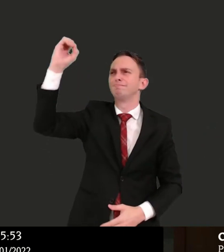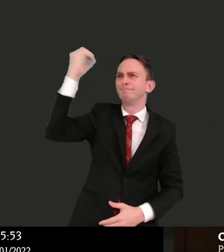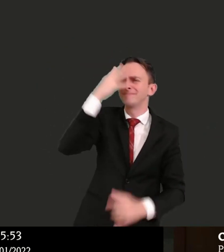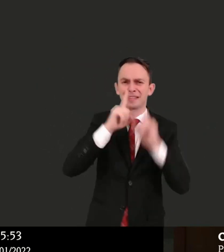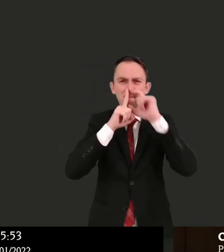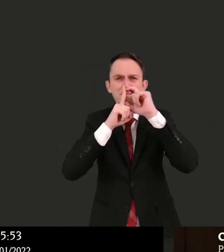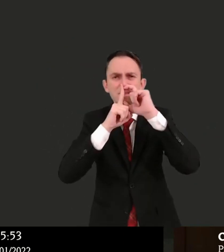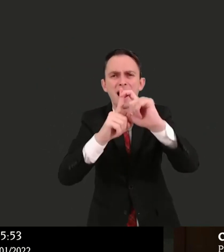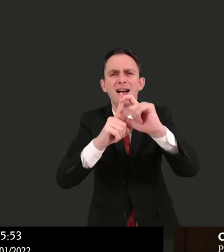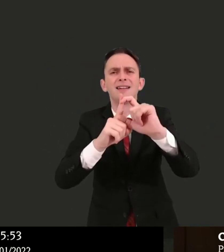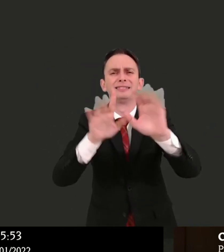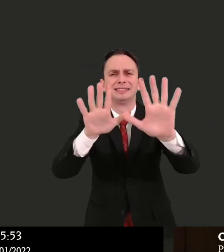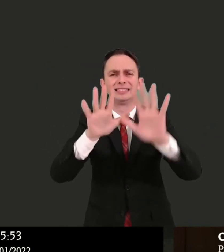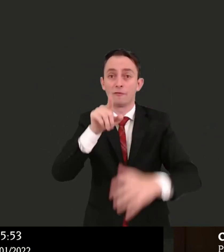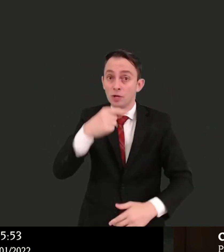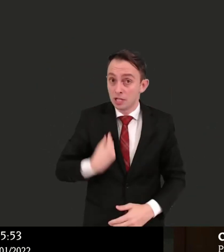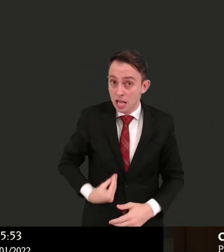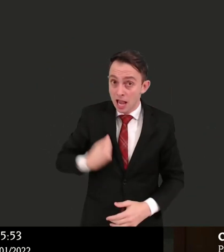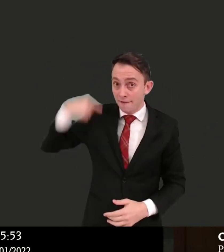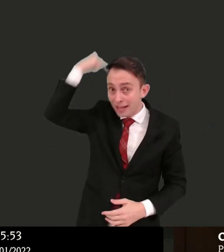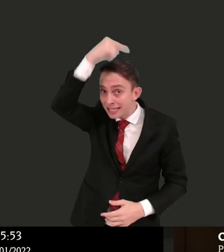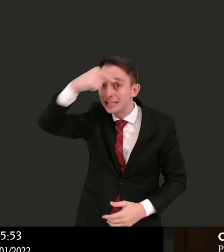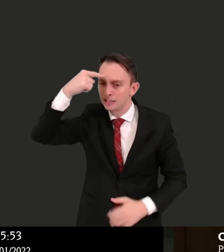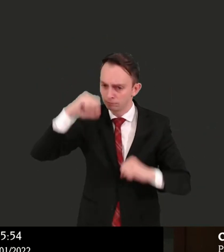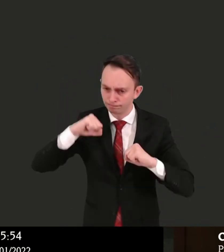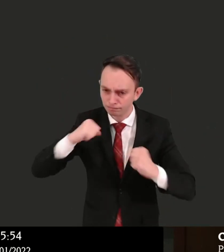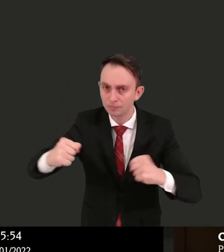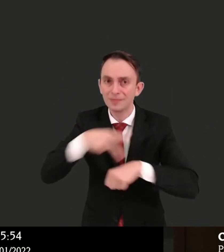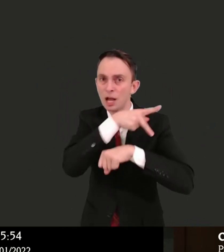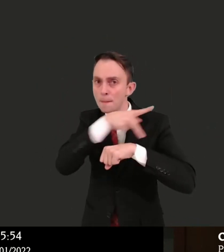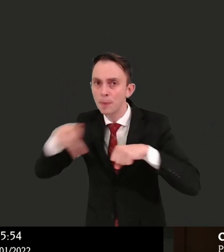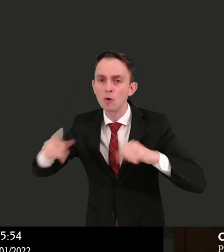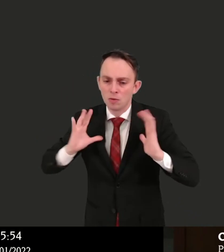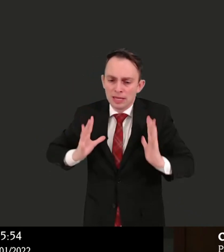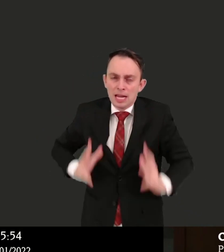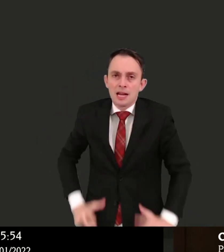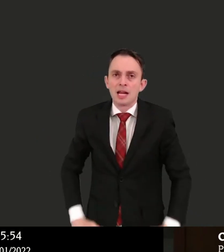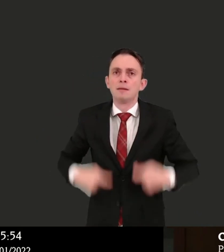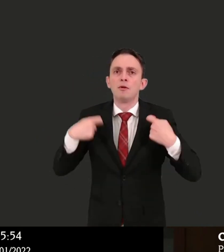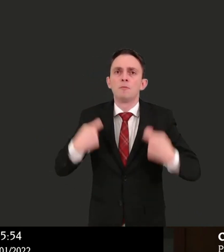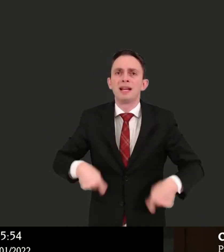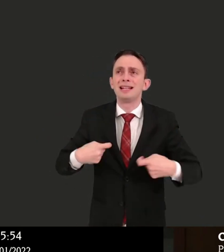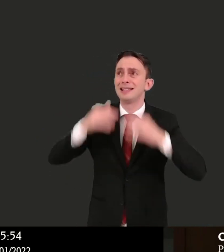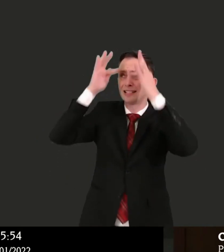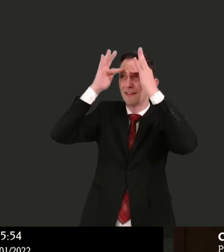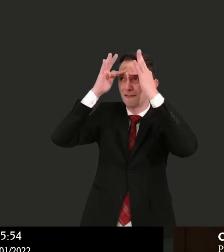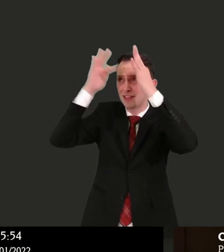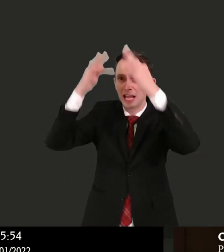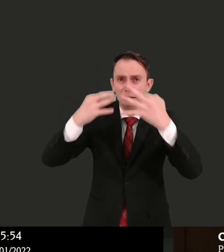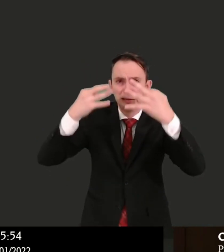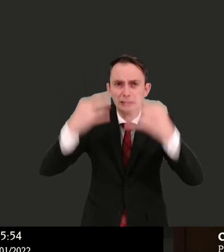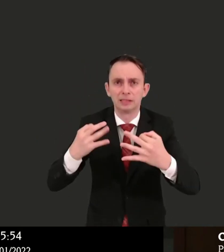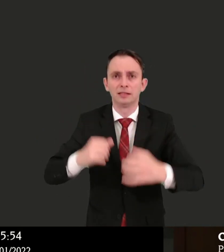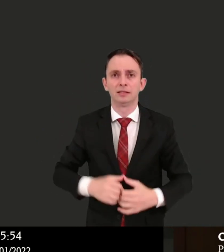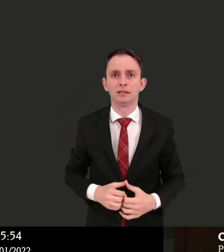irmão. Sede santo, sede puro, seja limpo, é fiel, honesto,